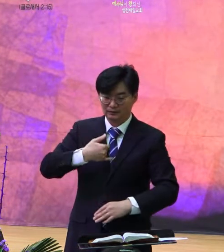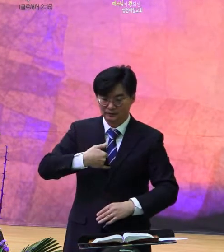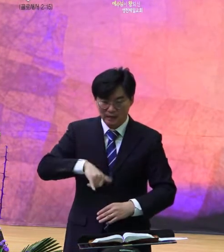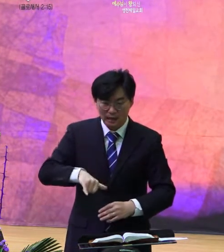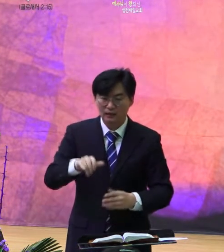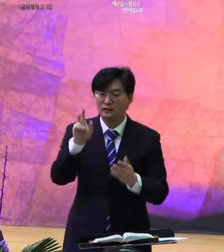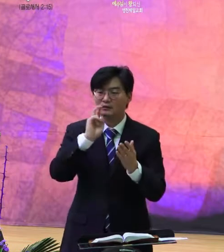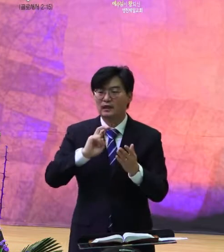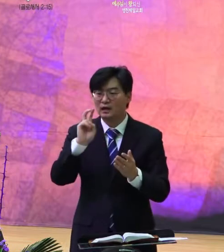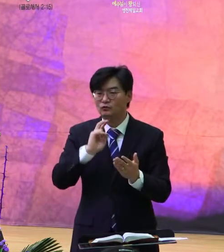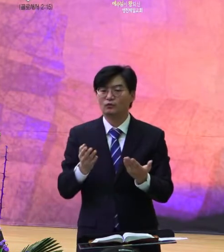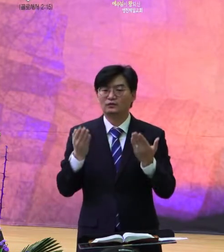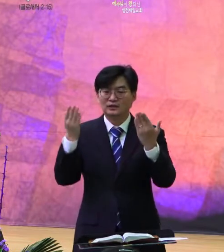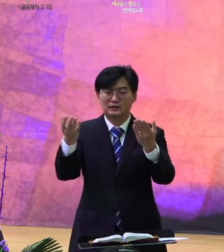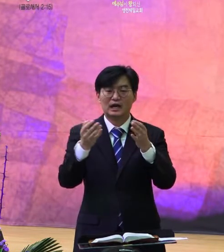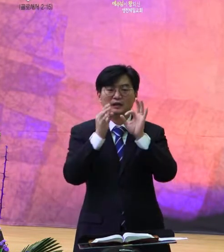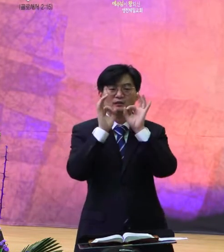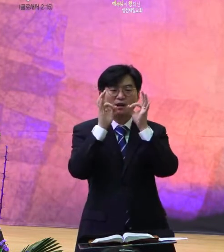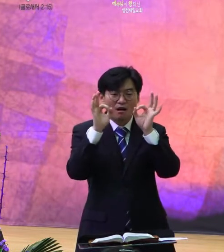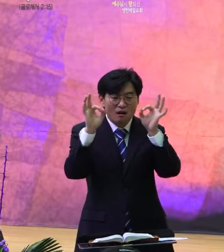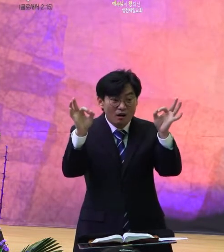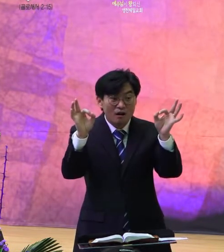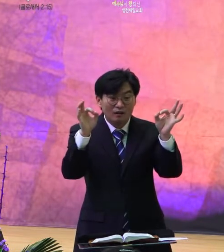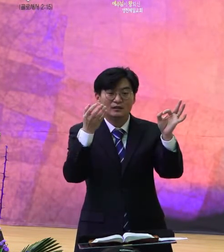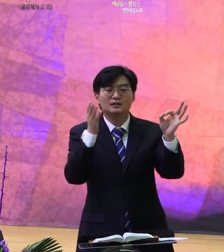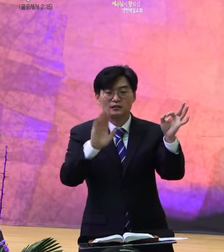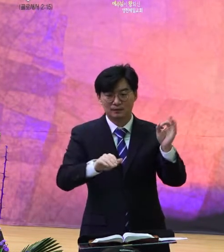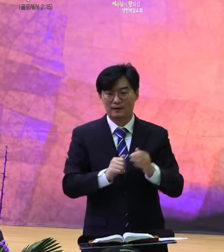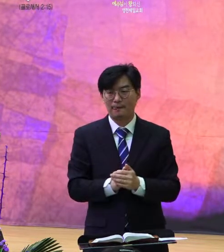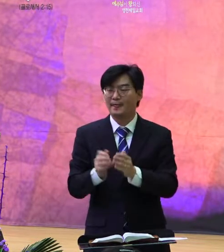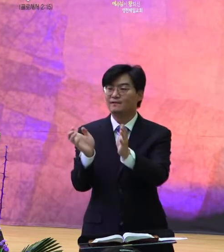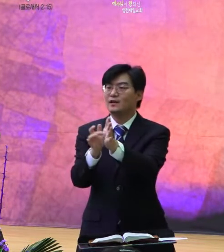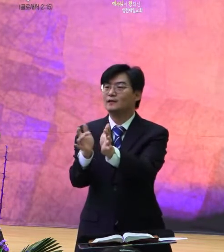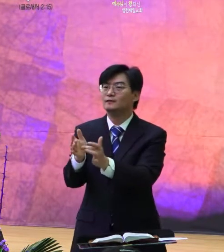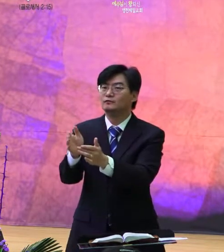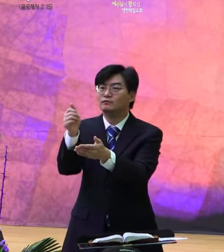외쳤지만, 그러나 그것은 예수님을 찬양하는 것이 아니었습니다.